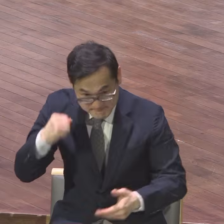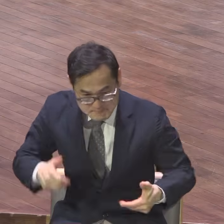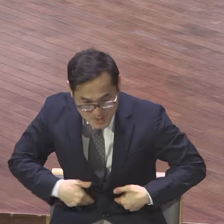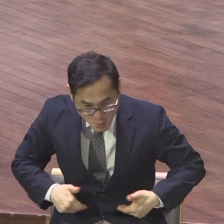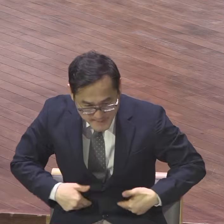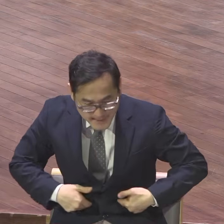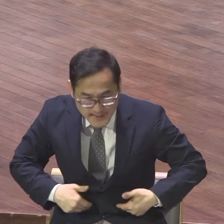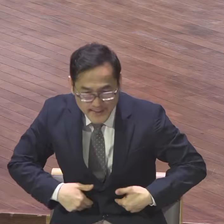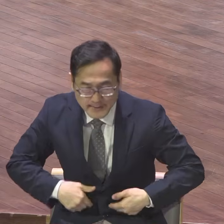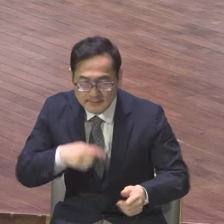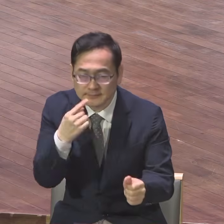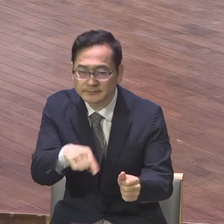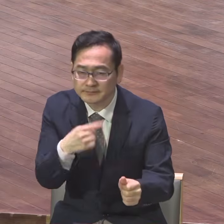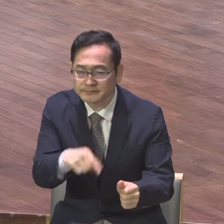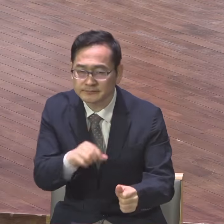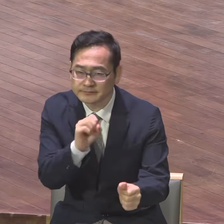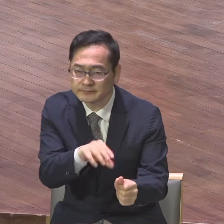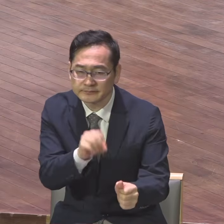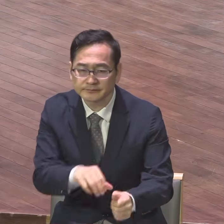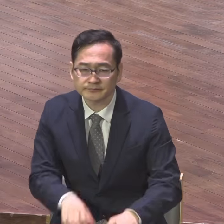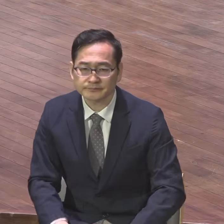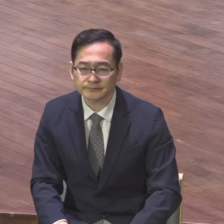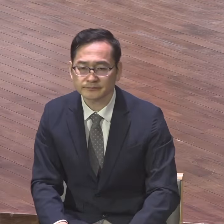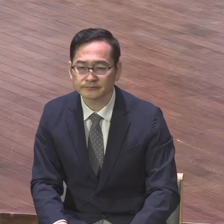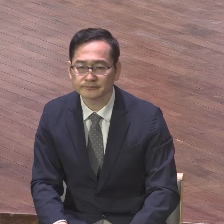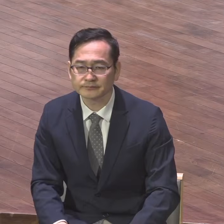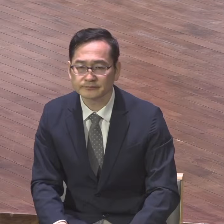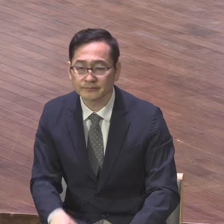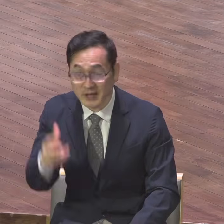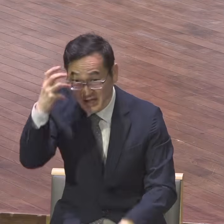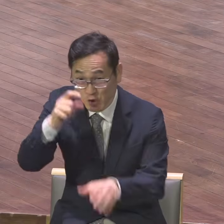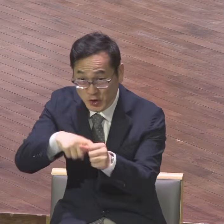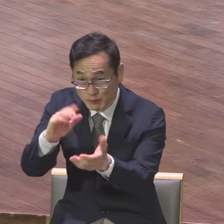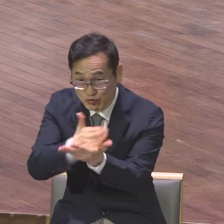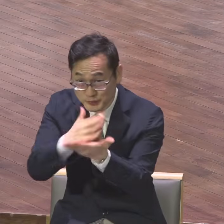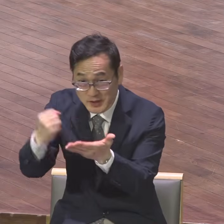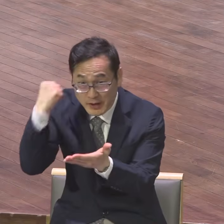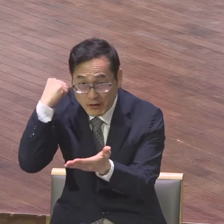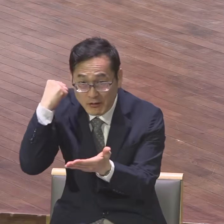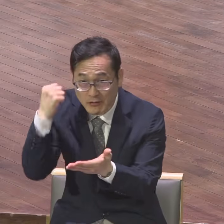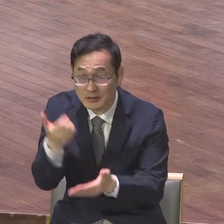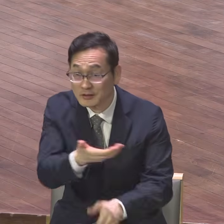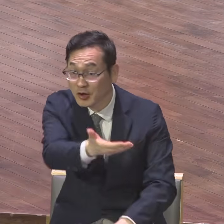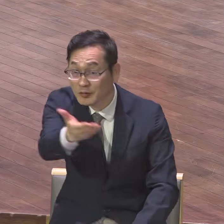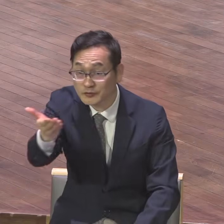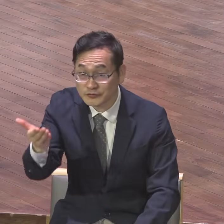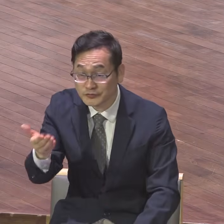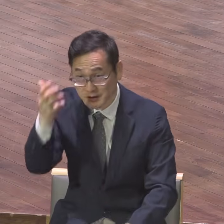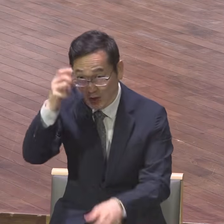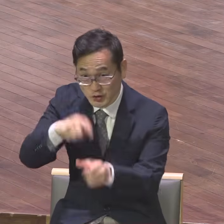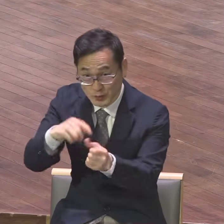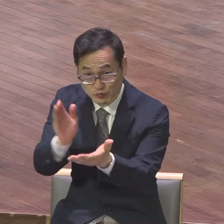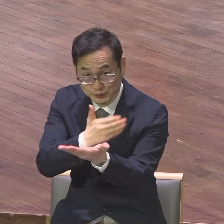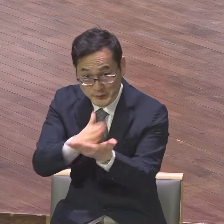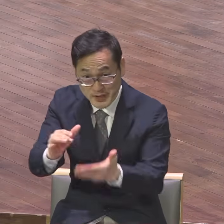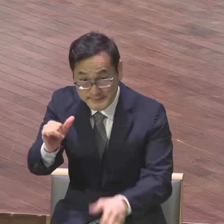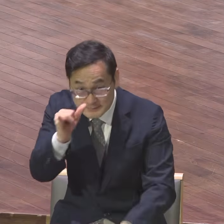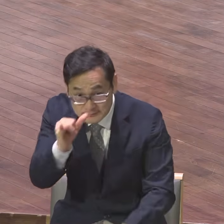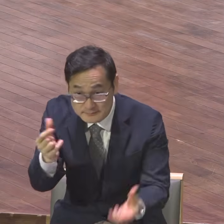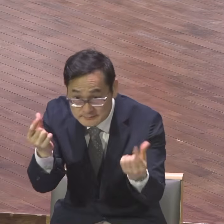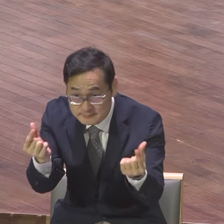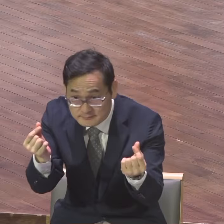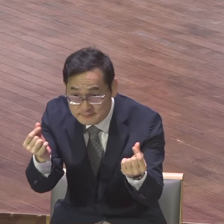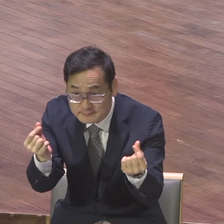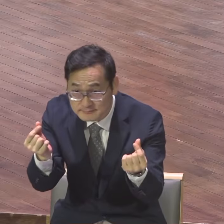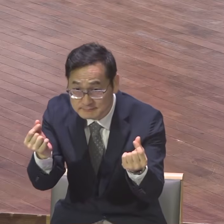것이 중요하다고 강조하고 있어요. 영적 분별, 우리 영계 성도들은 다 어느 정도 영적 분별을 가지고 있는 줄